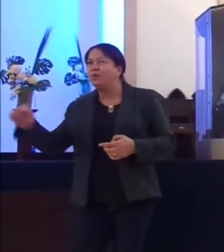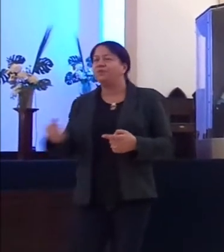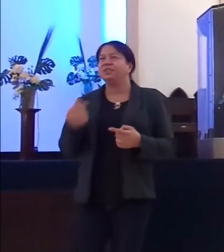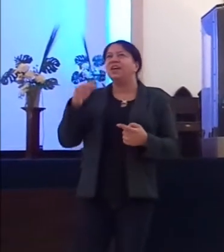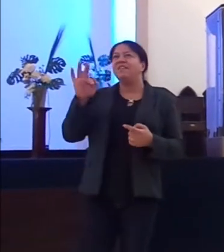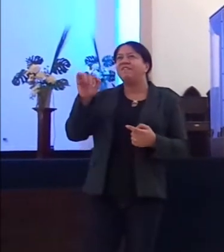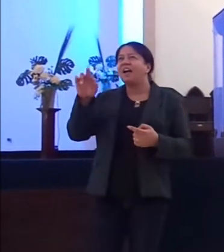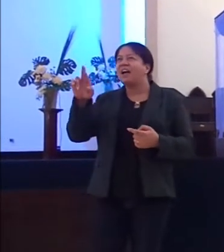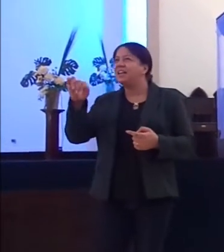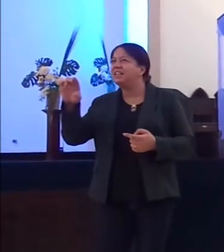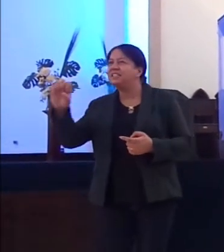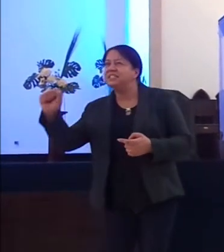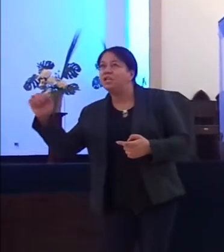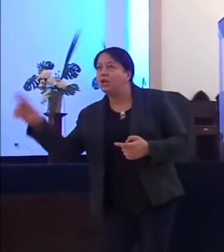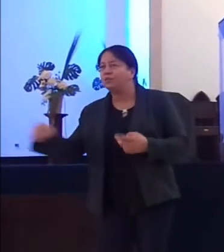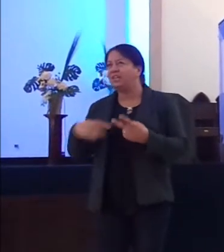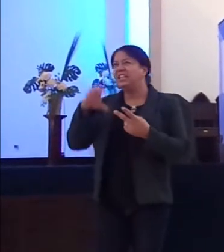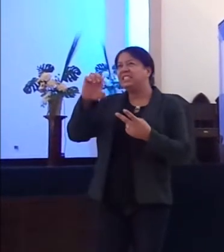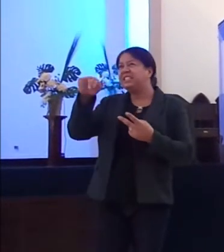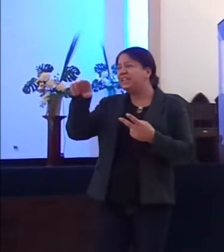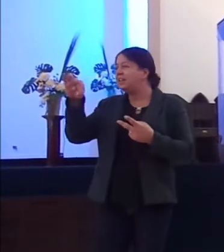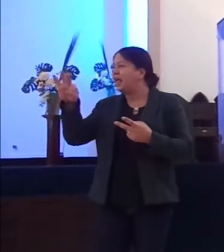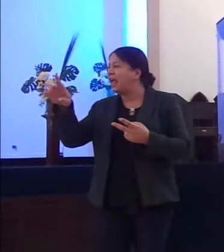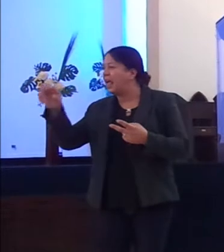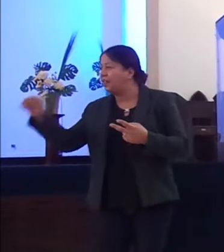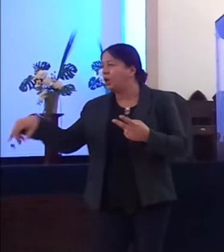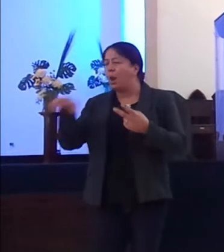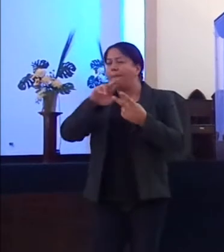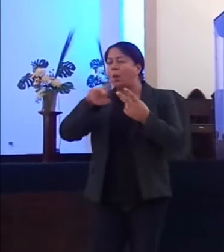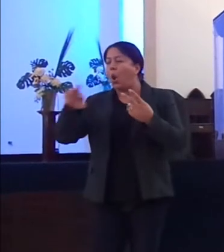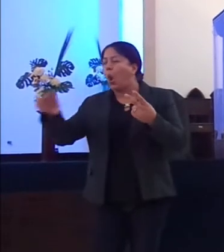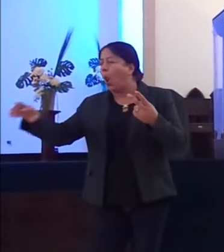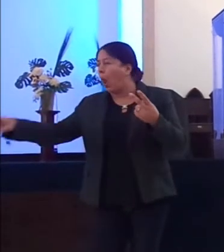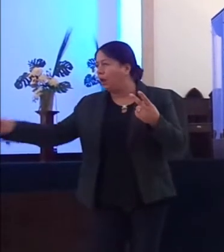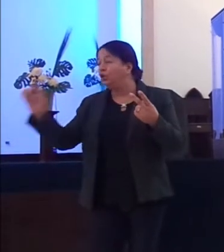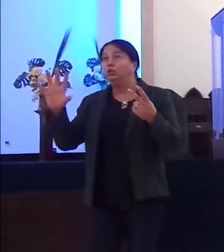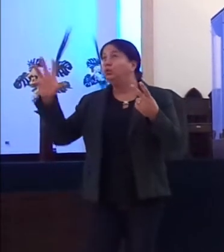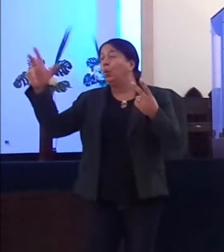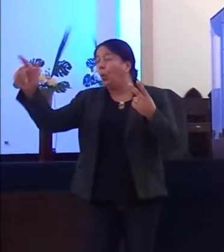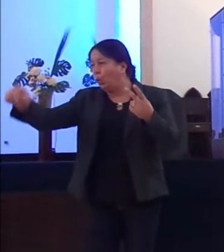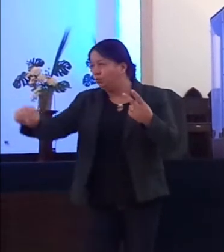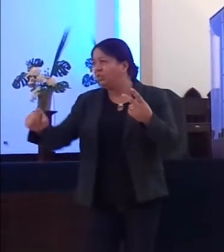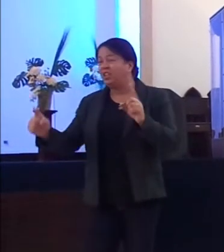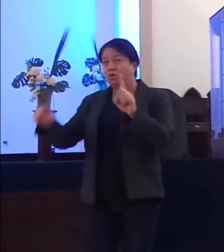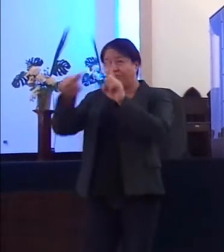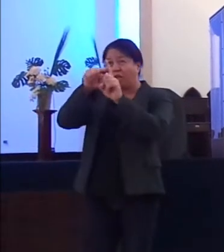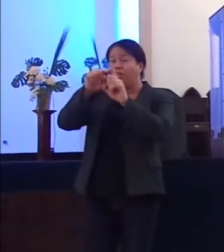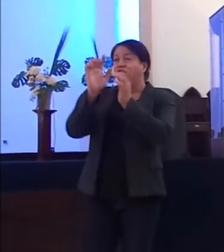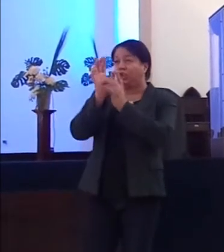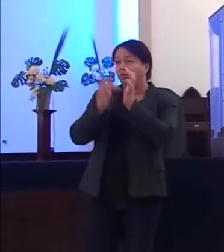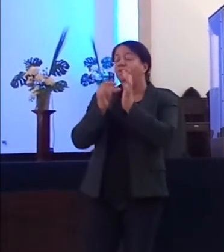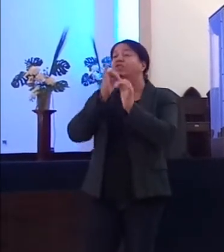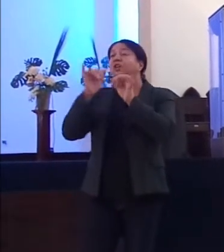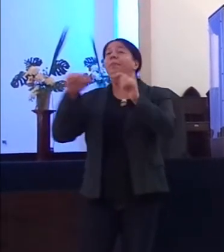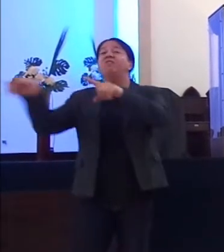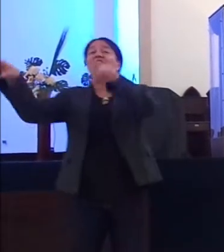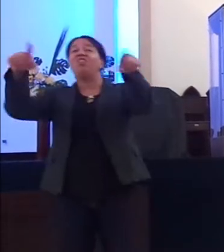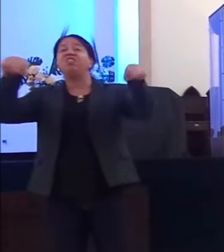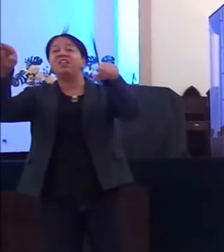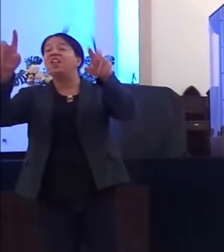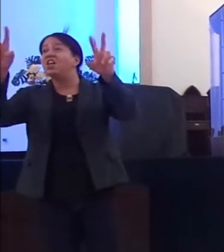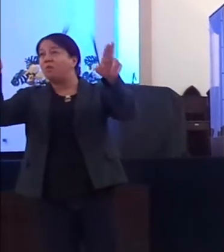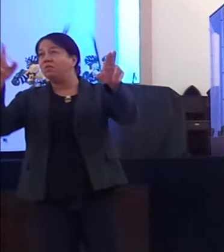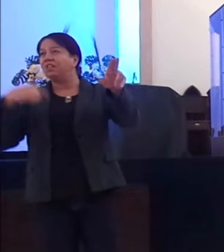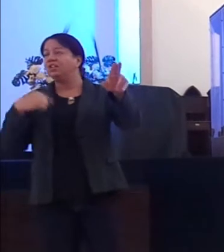herodianos, sinédrio, todo mundo que manda aqui nessa terra e que crucificaram Jesus, eu quero dizer para vocês que, de acordo